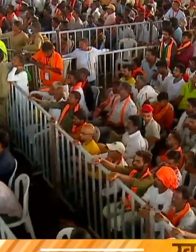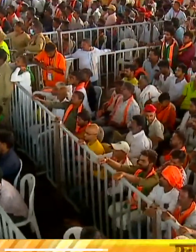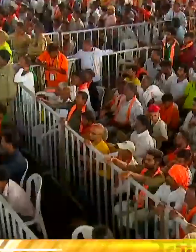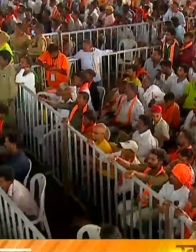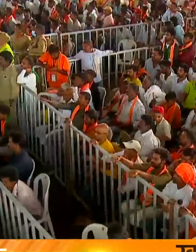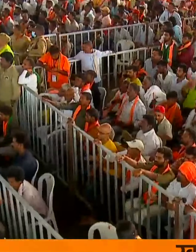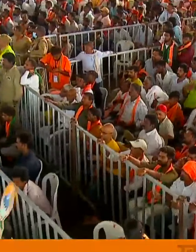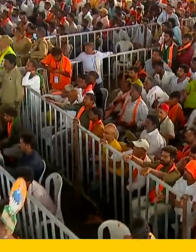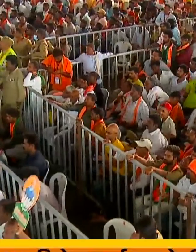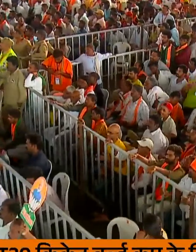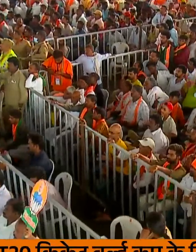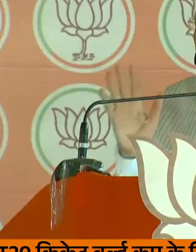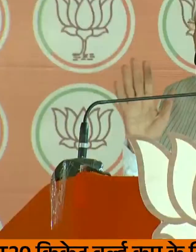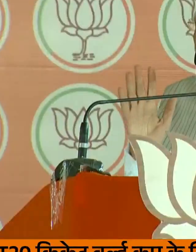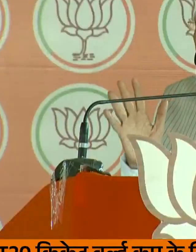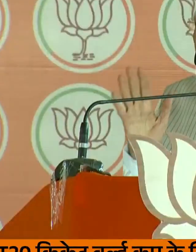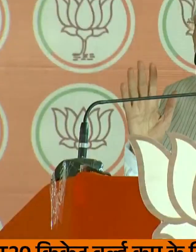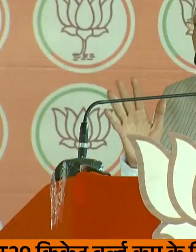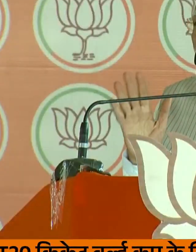ज्यादा